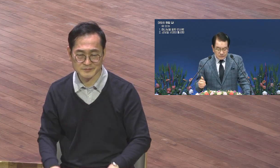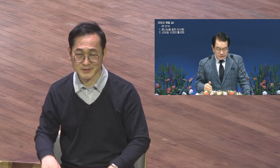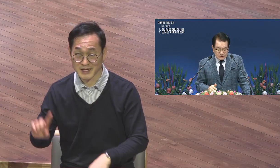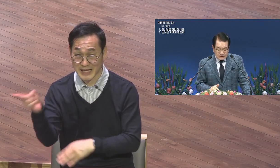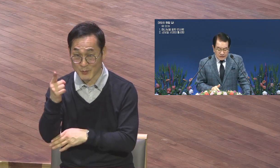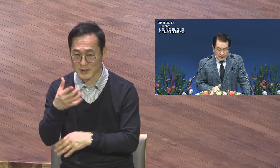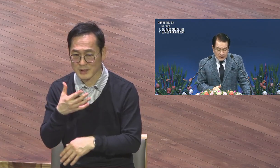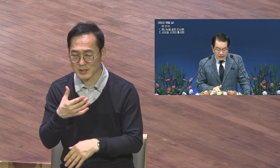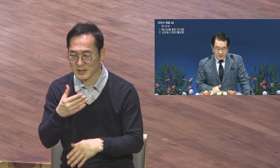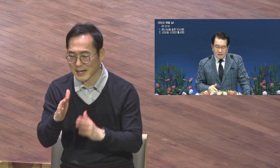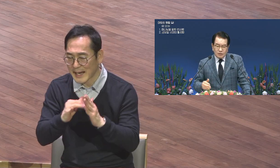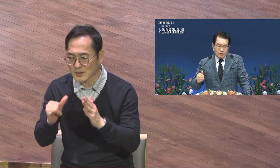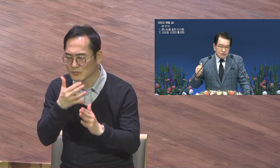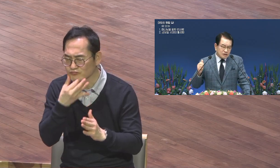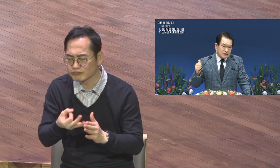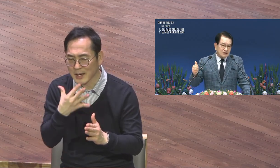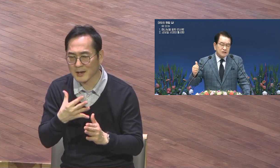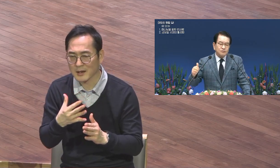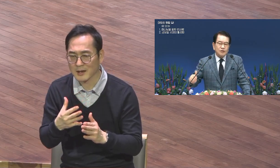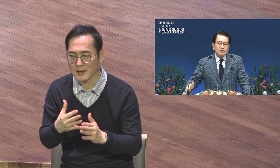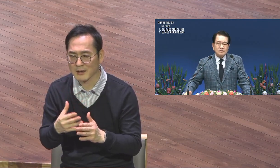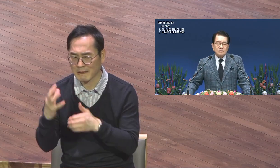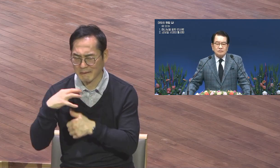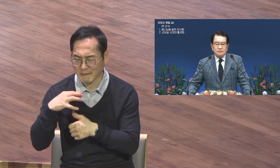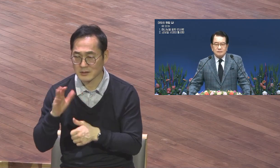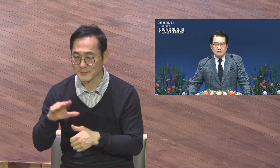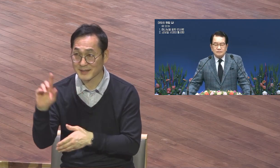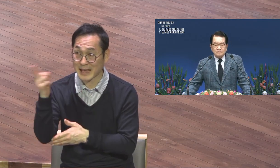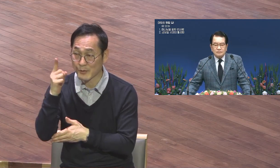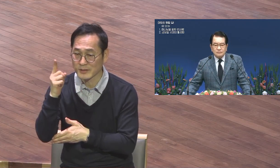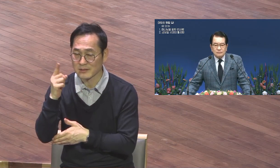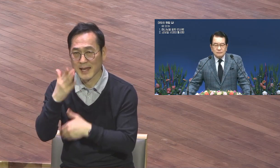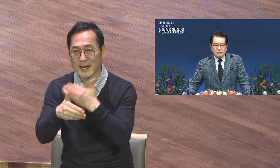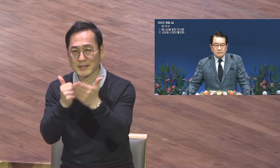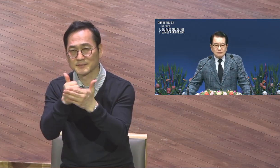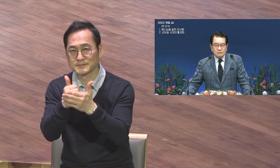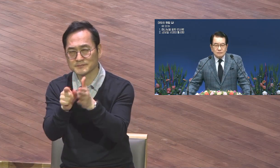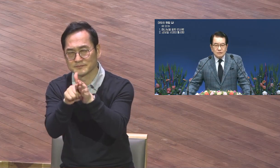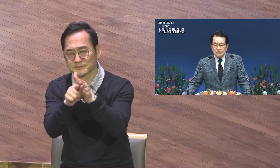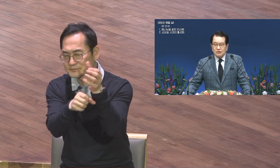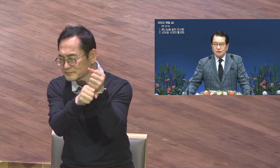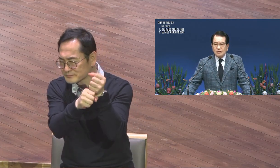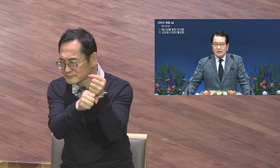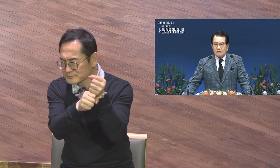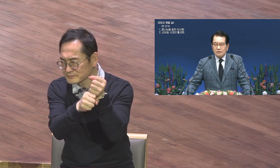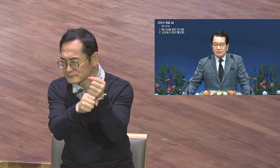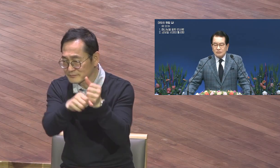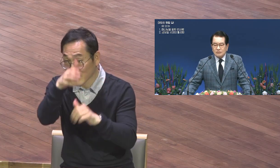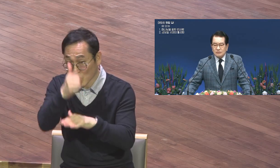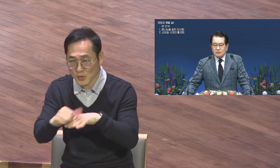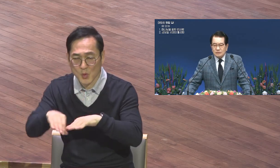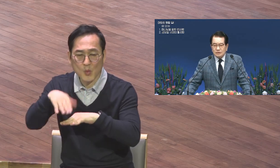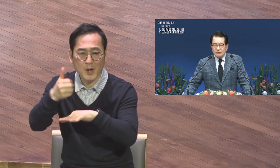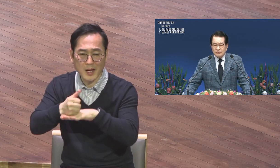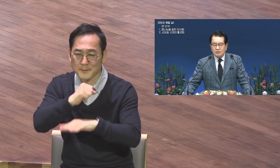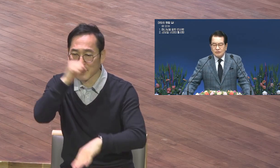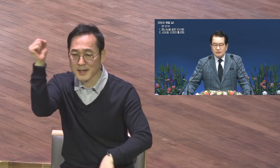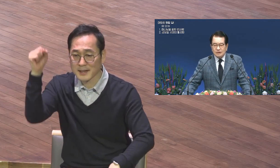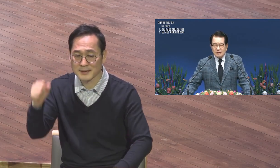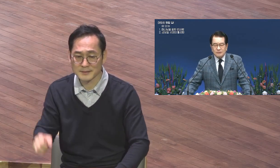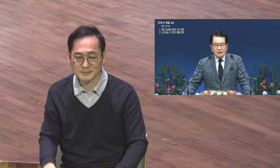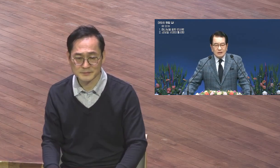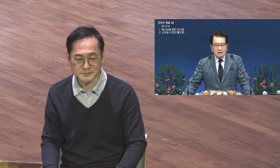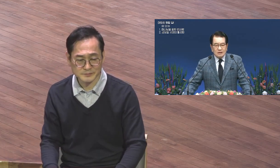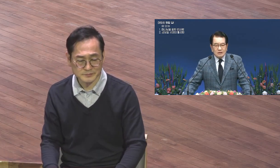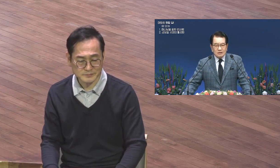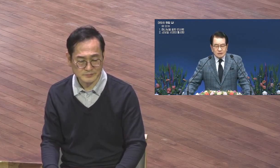따위처럼 하나님 이름을 온 천하에 선포할 수 있을 정도로 이 선교잖아요. 지금 뭐